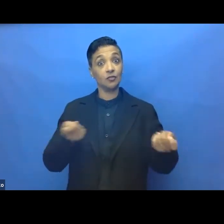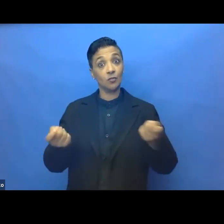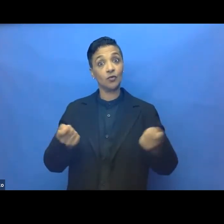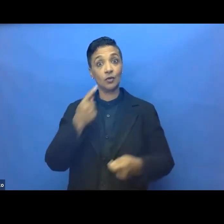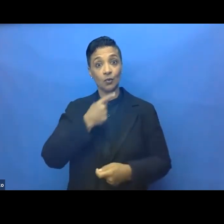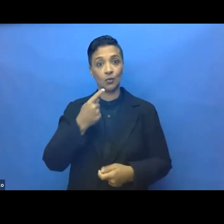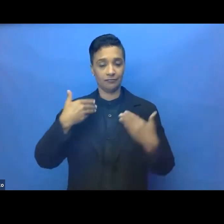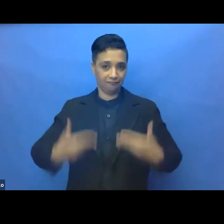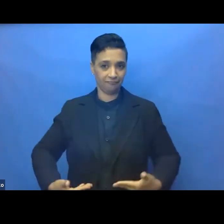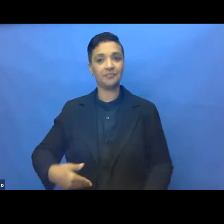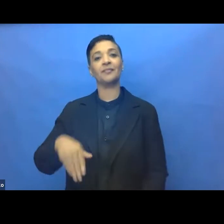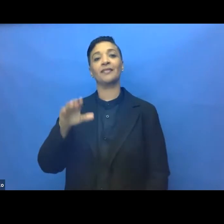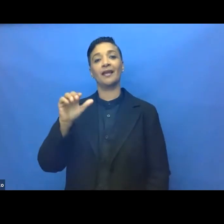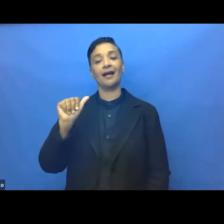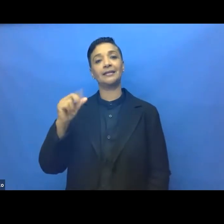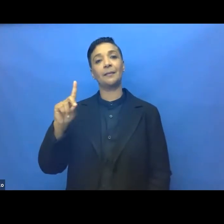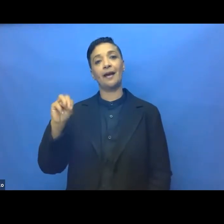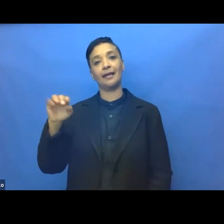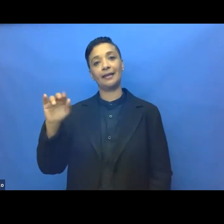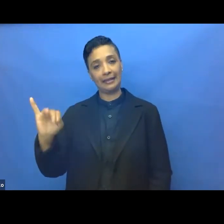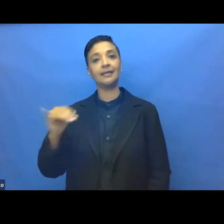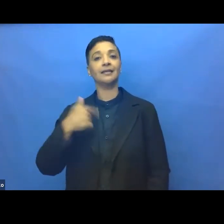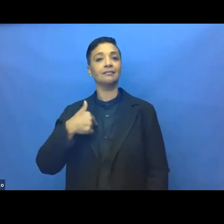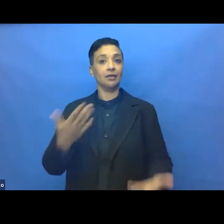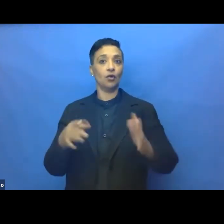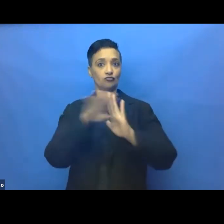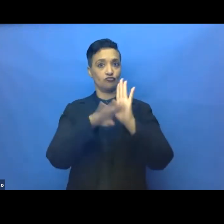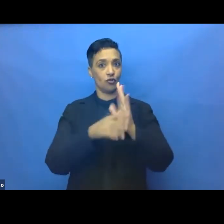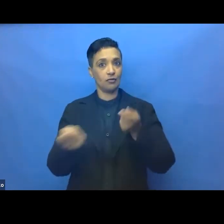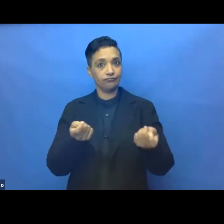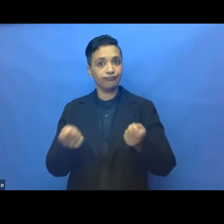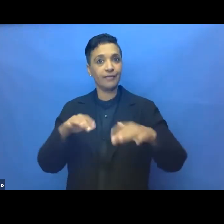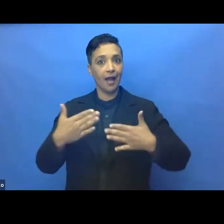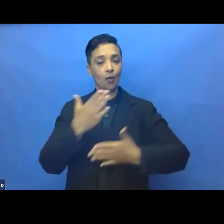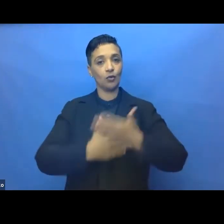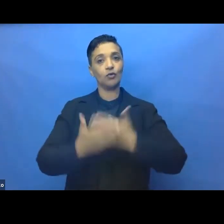ainsi que l'Alliance Global Affairs Canada. Je suis